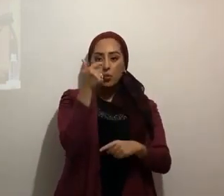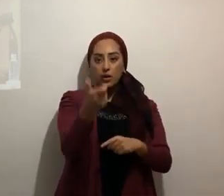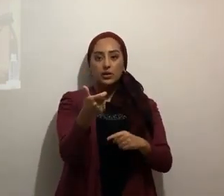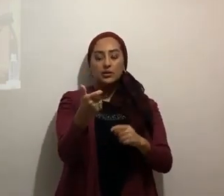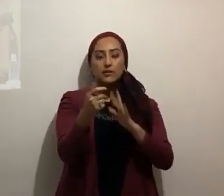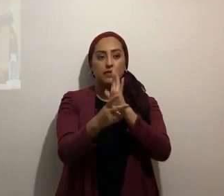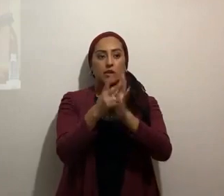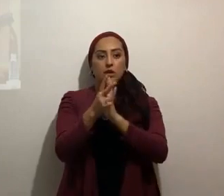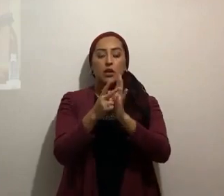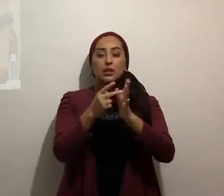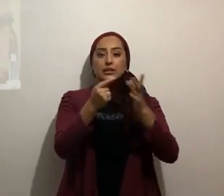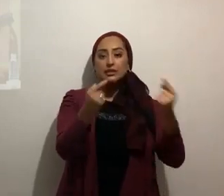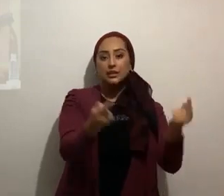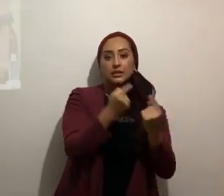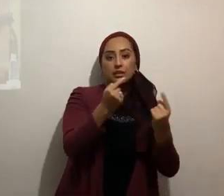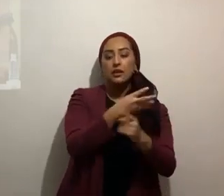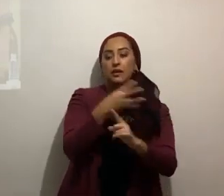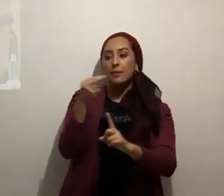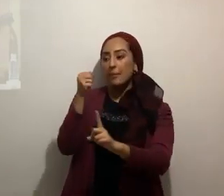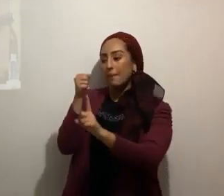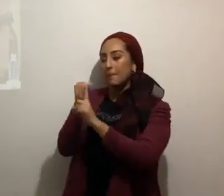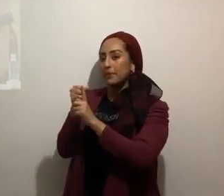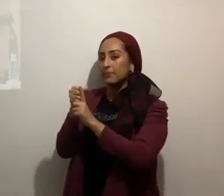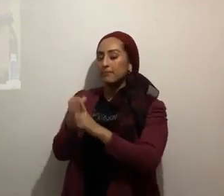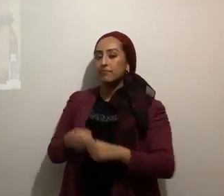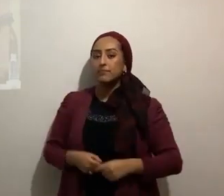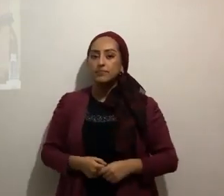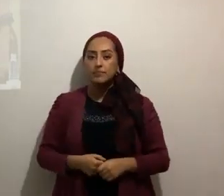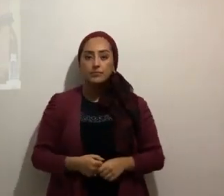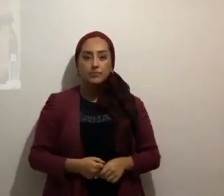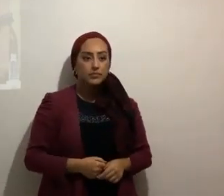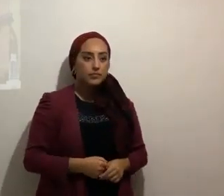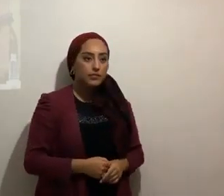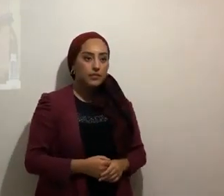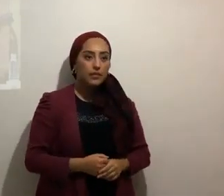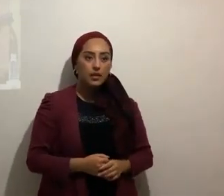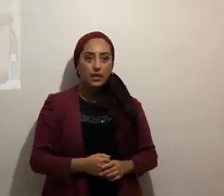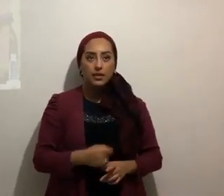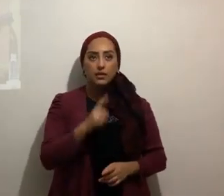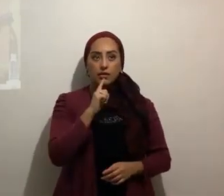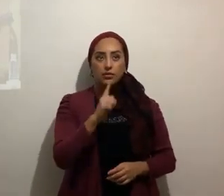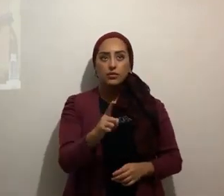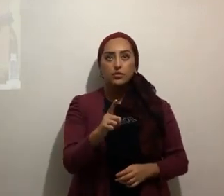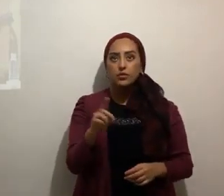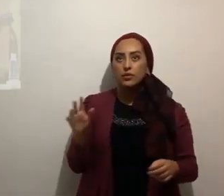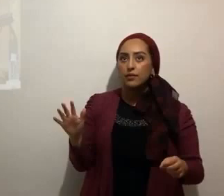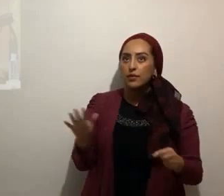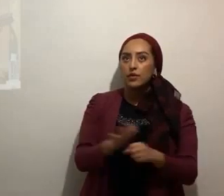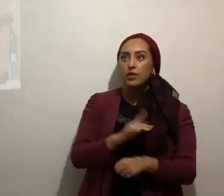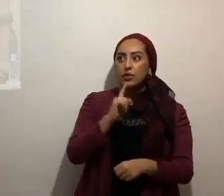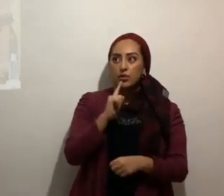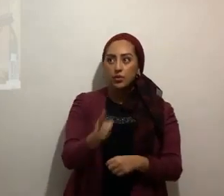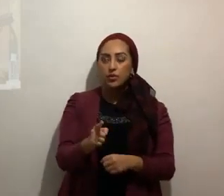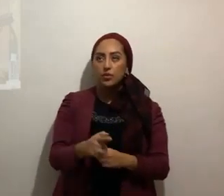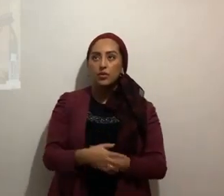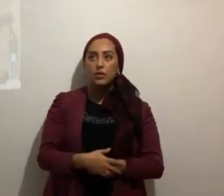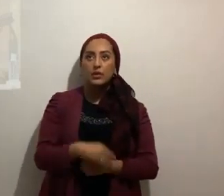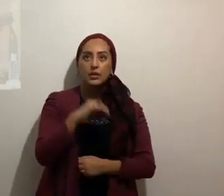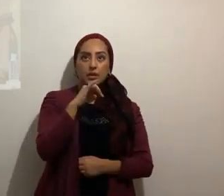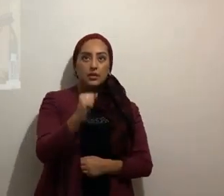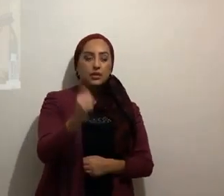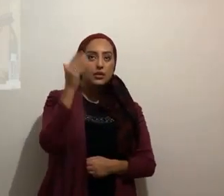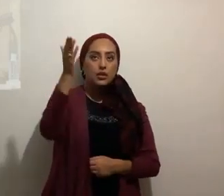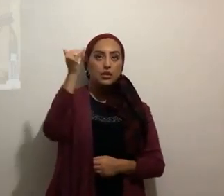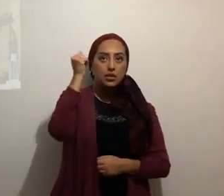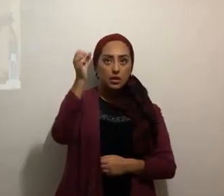el pecado y sus consecuencias. Entonces, la verdad total es